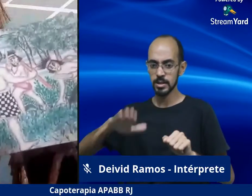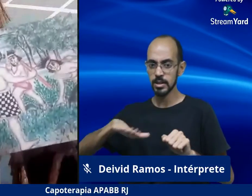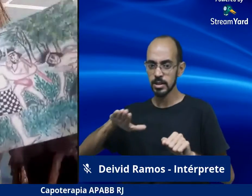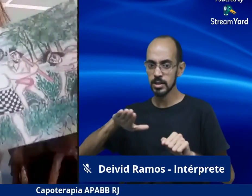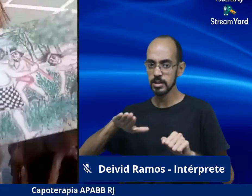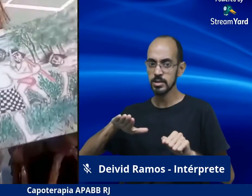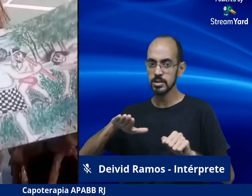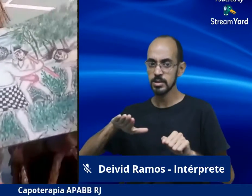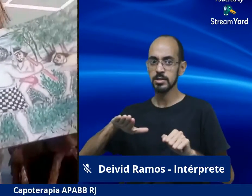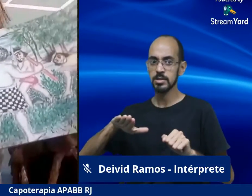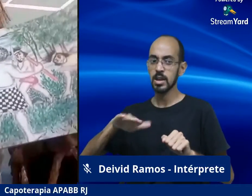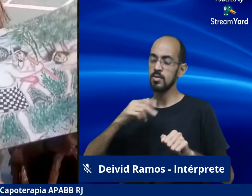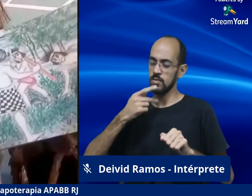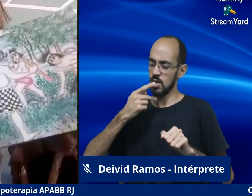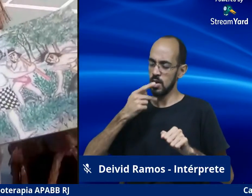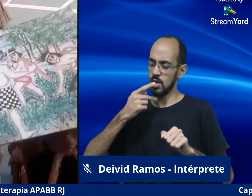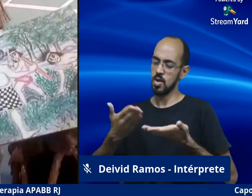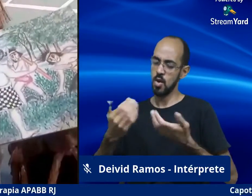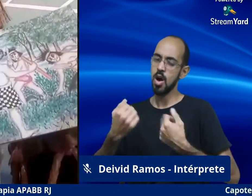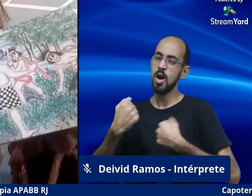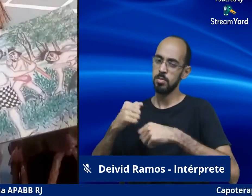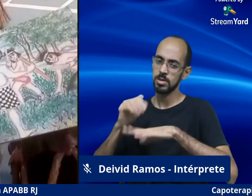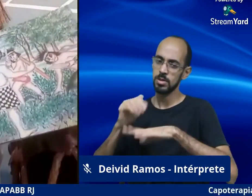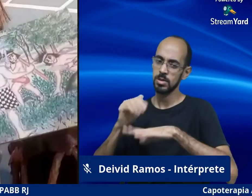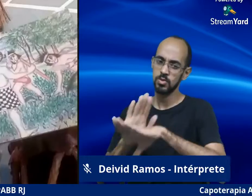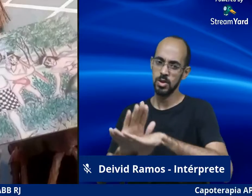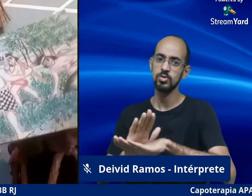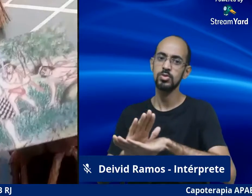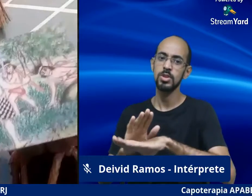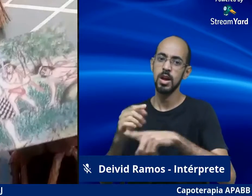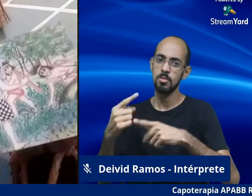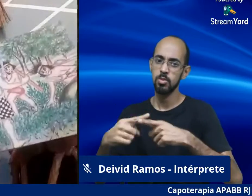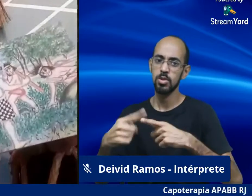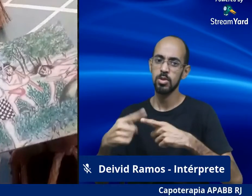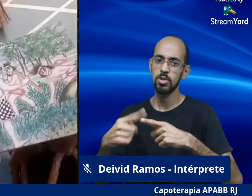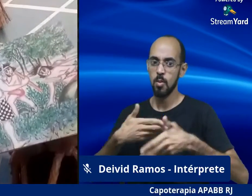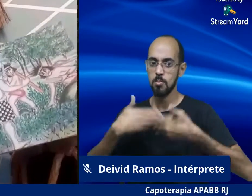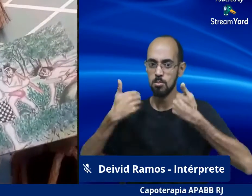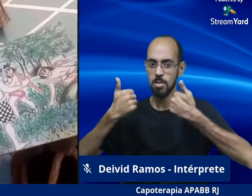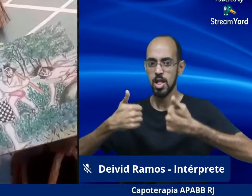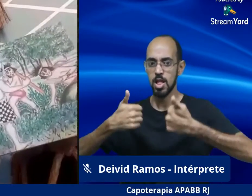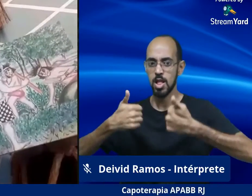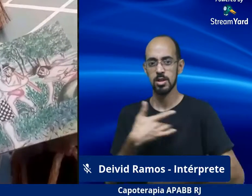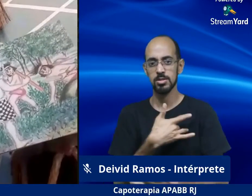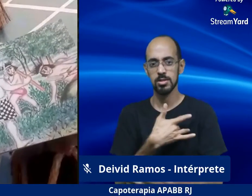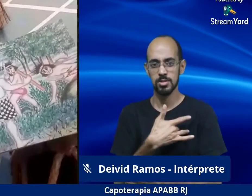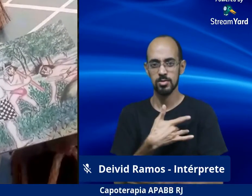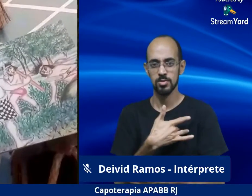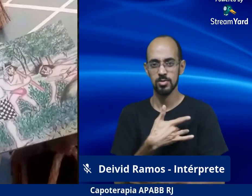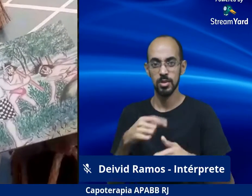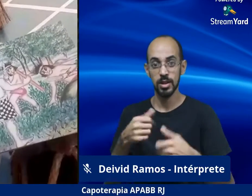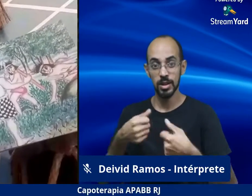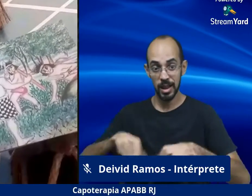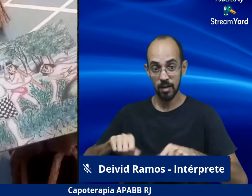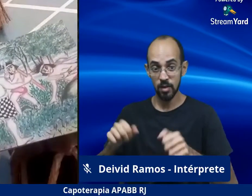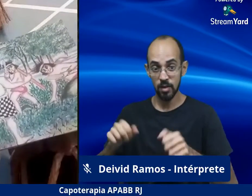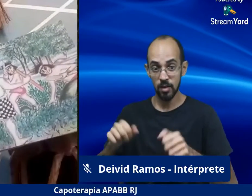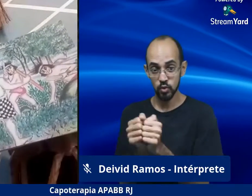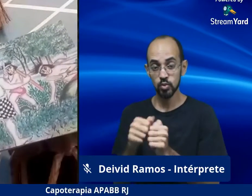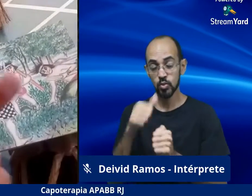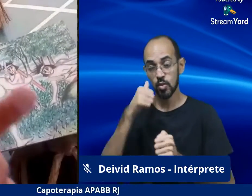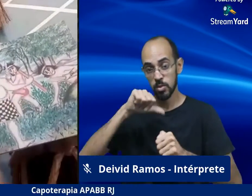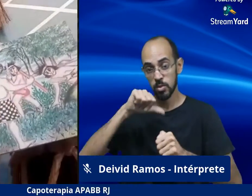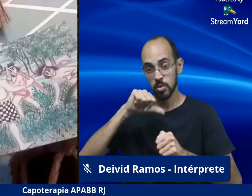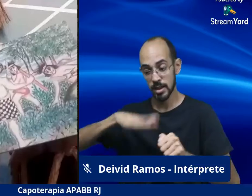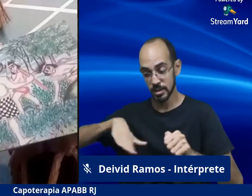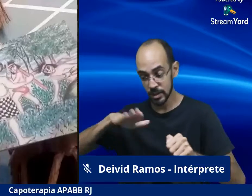tudo que eles fizeram por mim, já que ele estava melhor. Então ele estava ali com as mulheres e as crianças da tribo, né? Quando